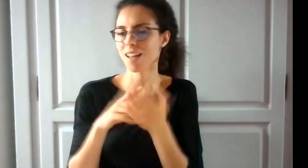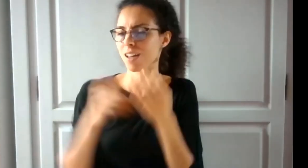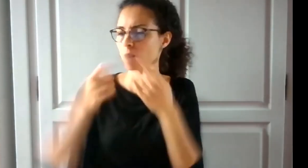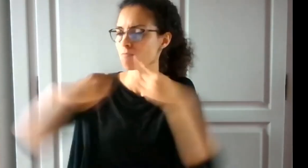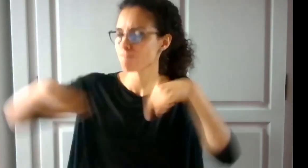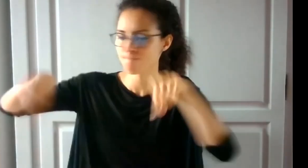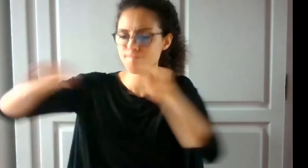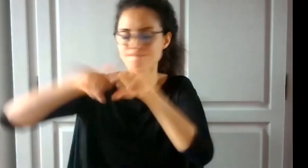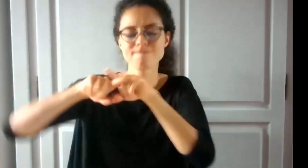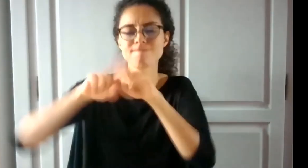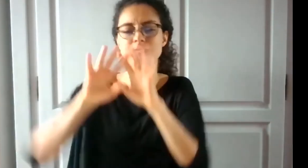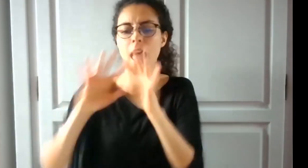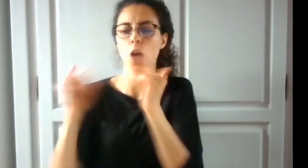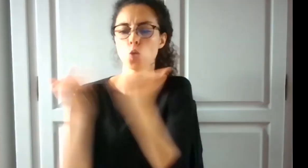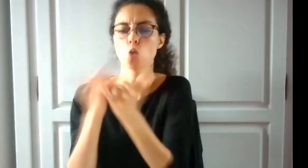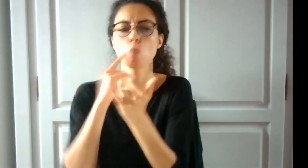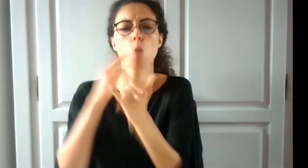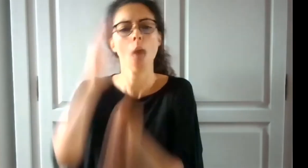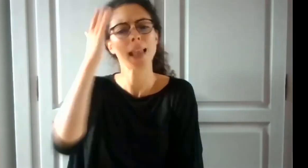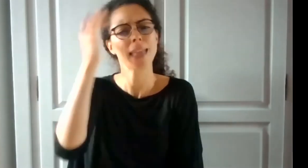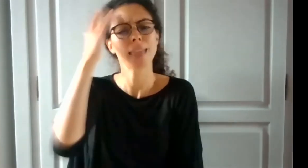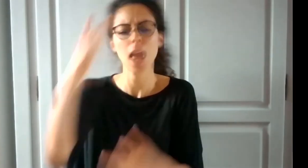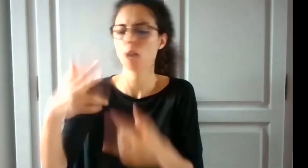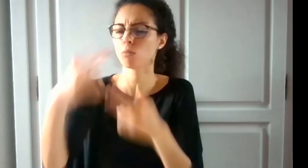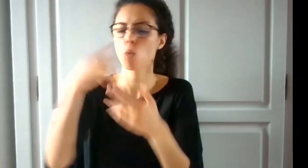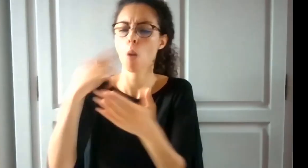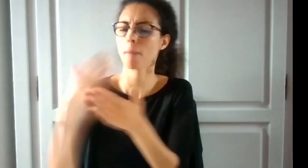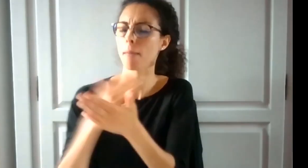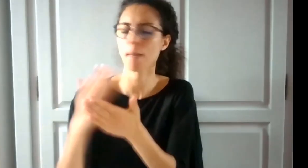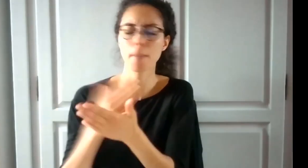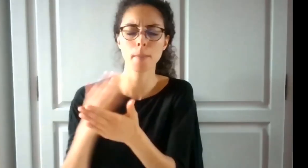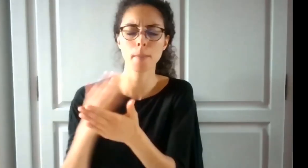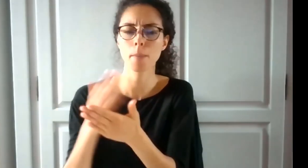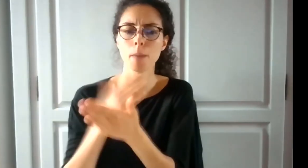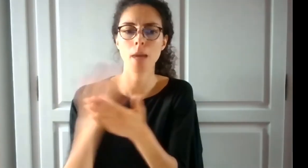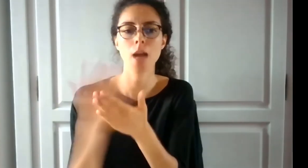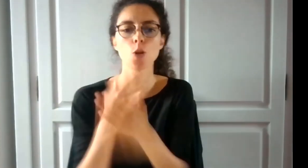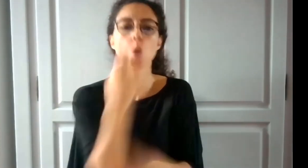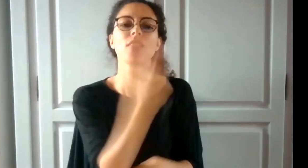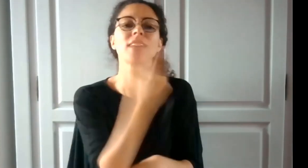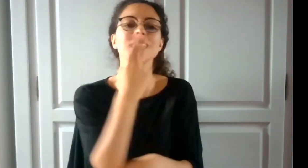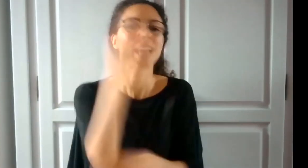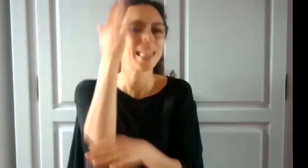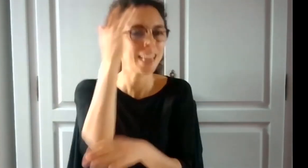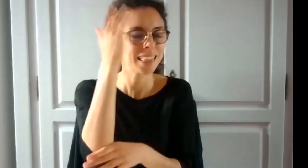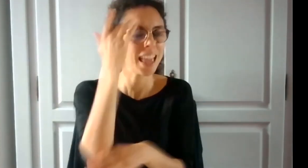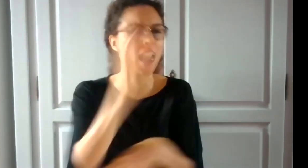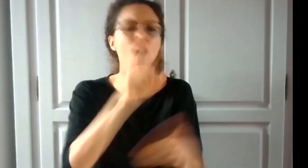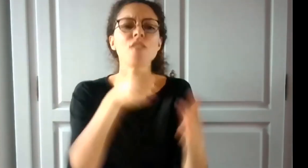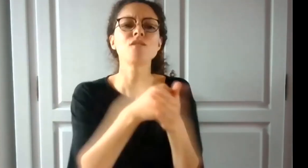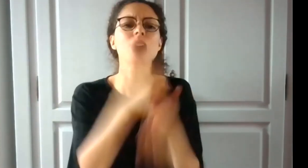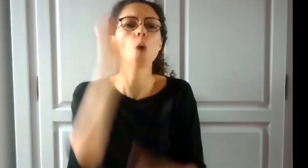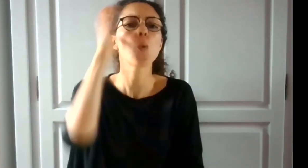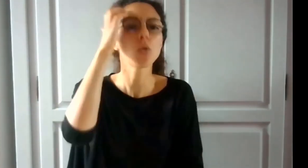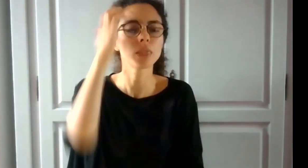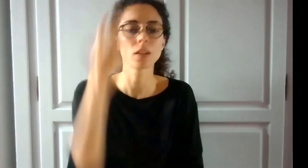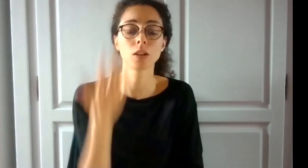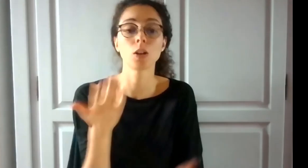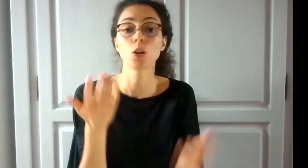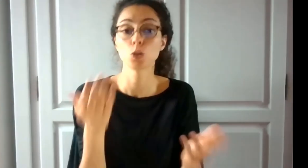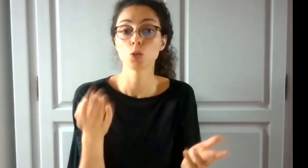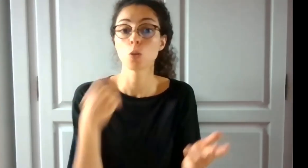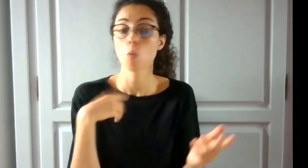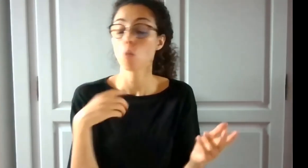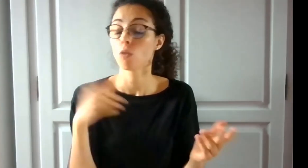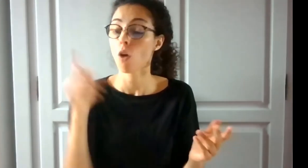lance tout l'été pour préparer notre université d'été fin août, pour qu'on regarde tous ensemble